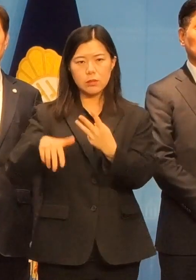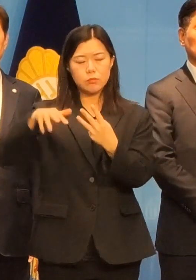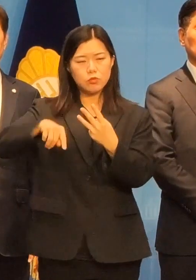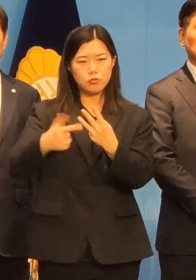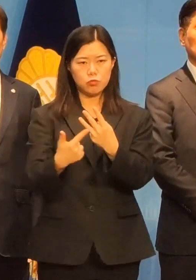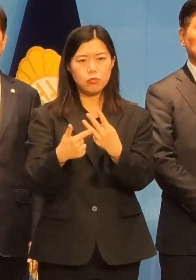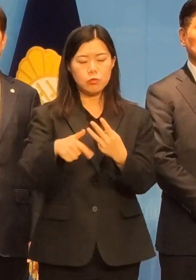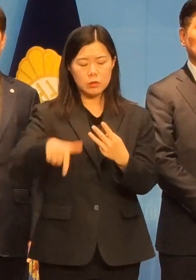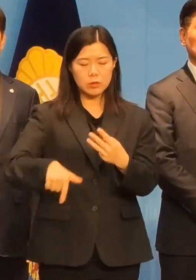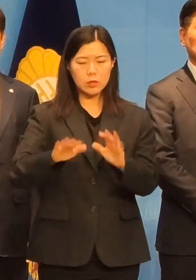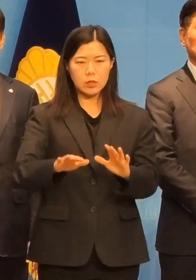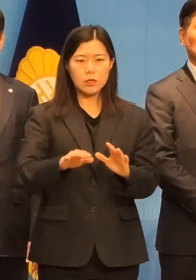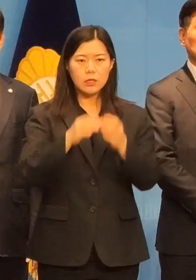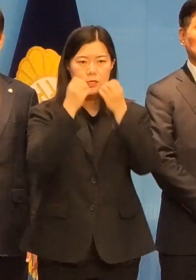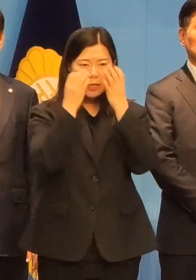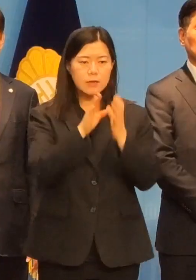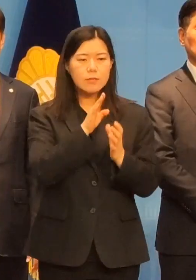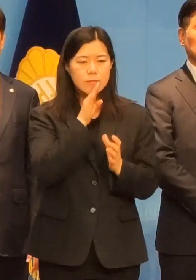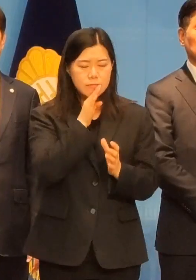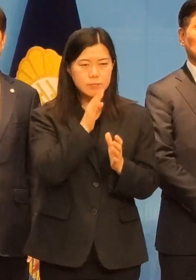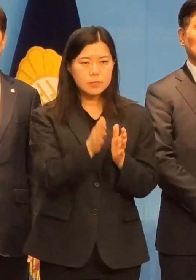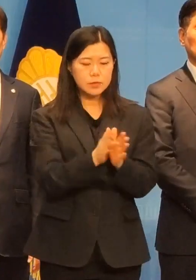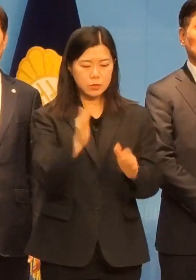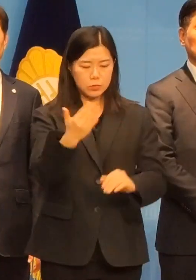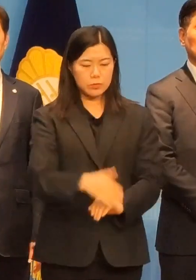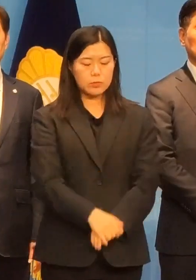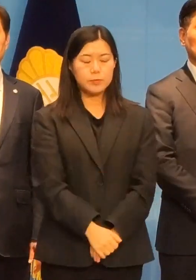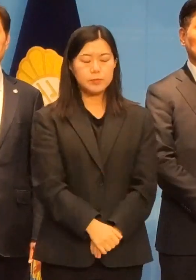작동시키는 출발점이 될 것입니다.